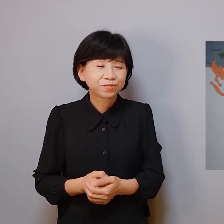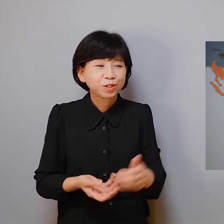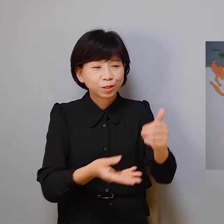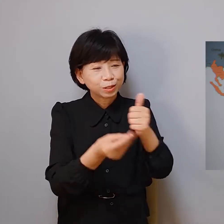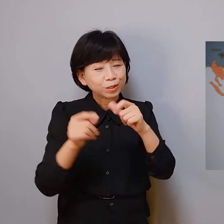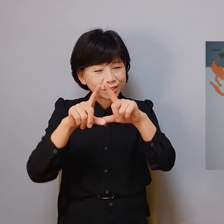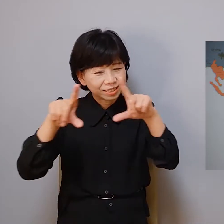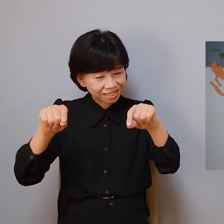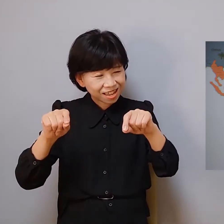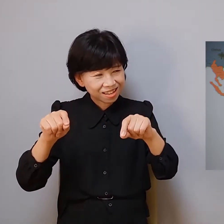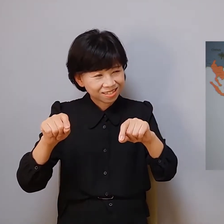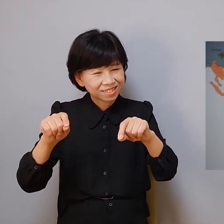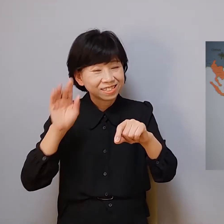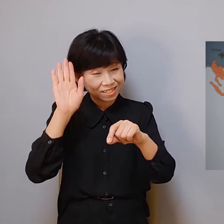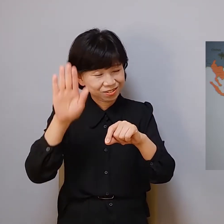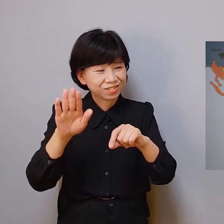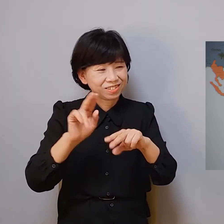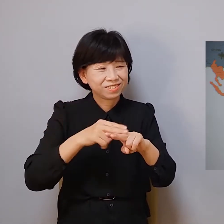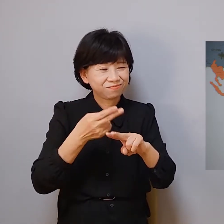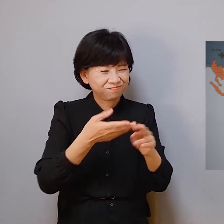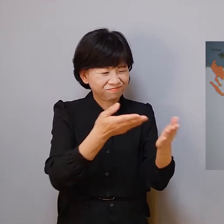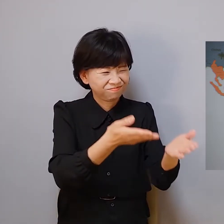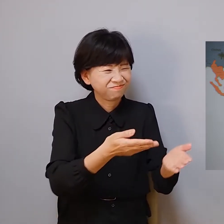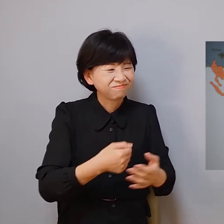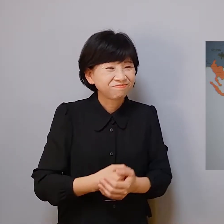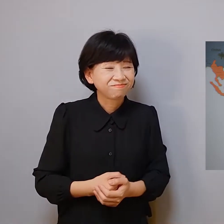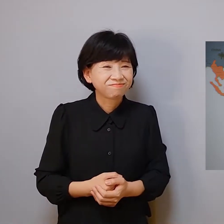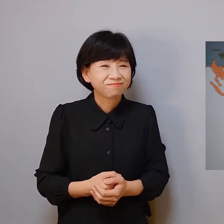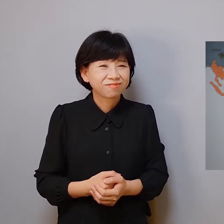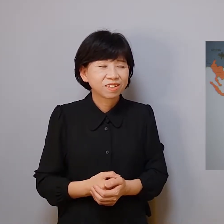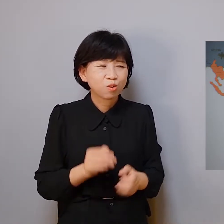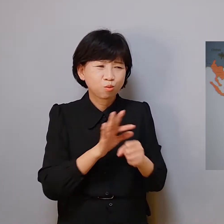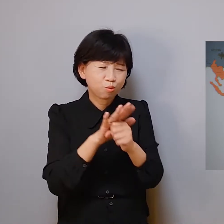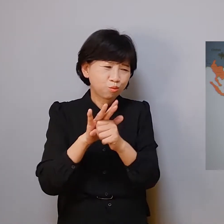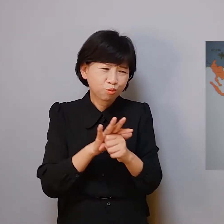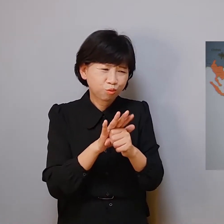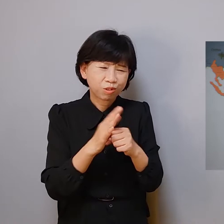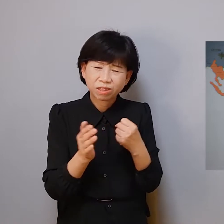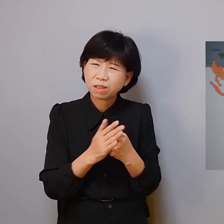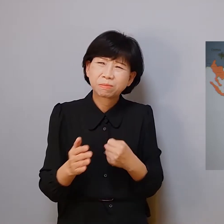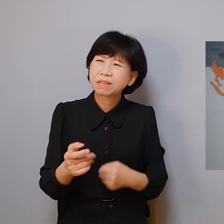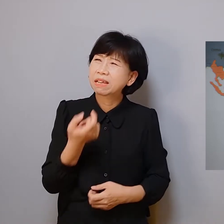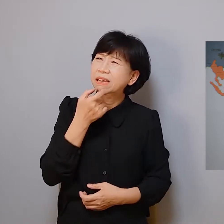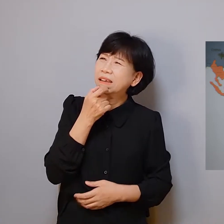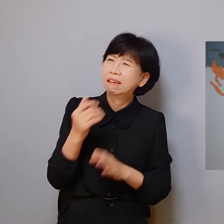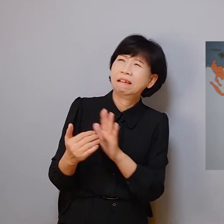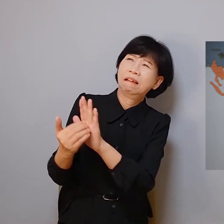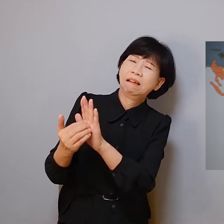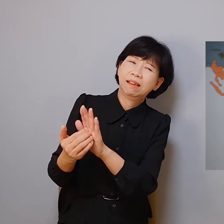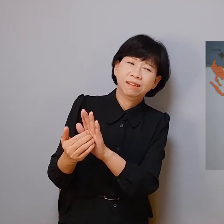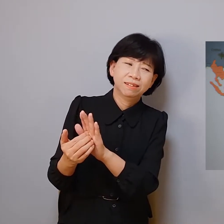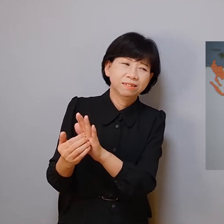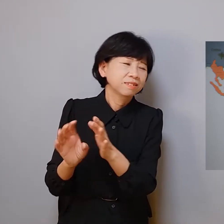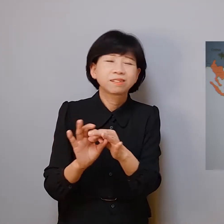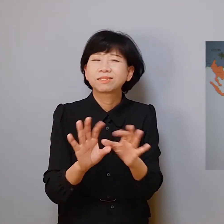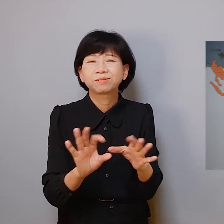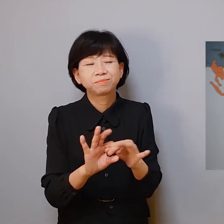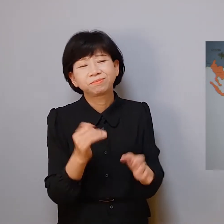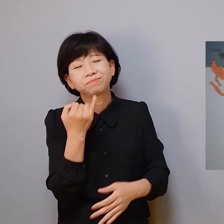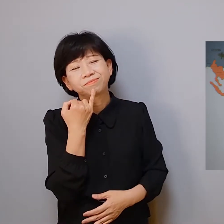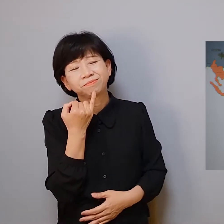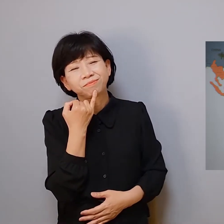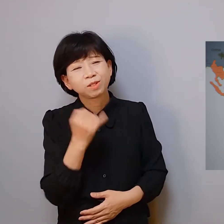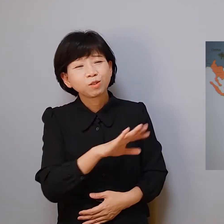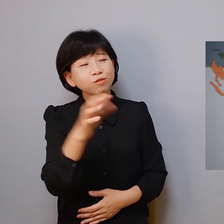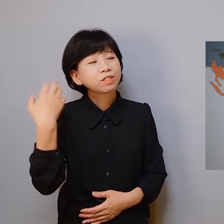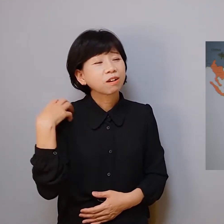주일에 나오시게 하는 것이요. 뭐 설령 코로나 기간이라 아무도 못 나오셔도 괜찮습니다. 우리는 뿌리기만